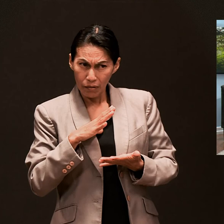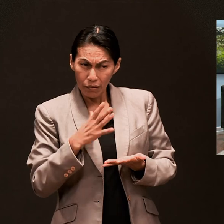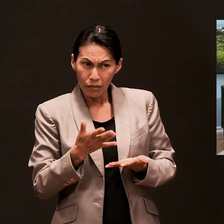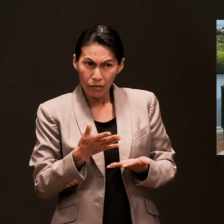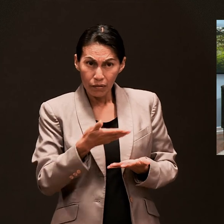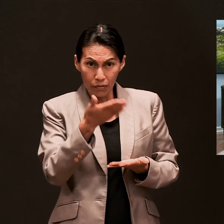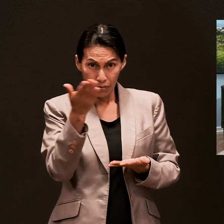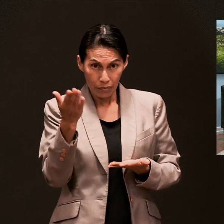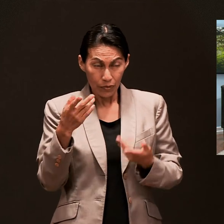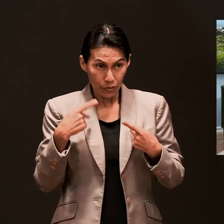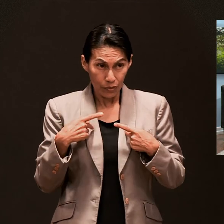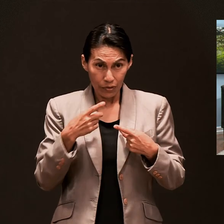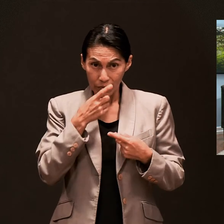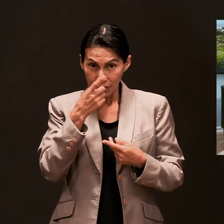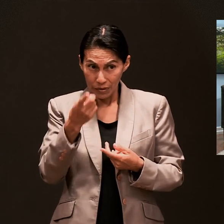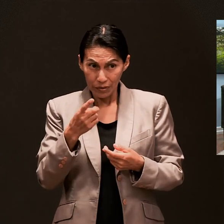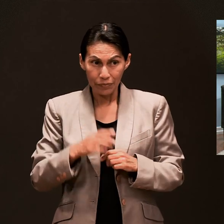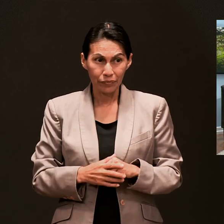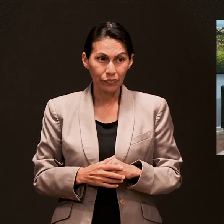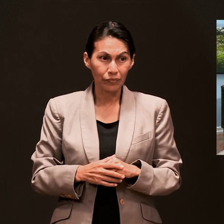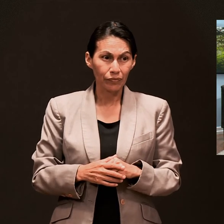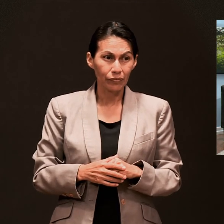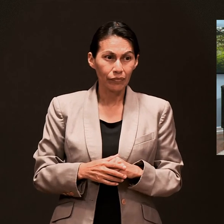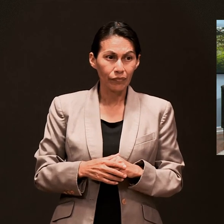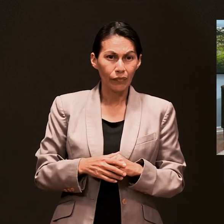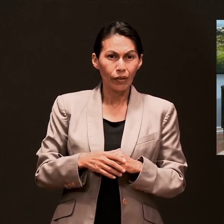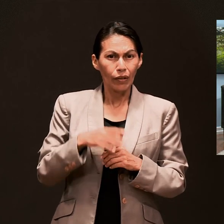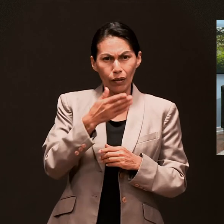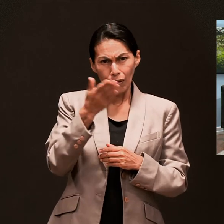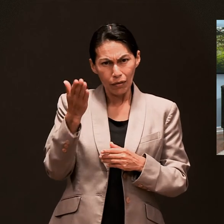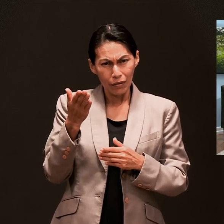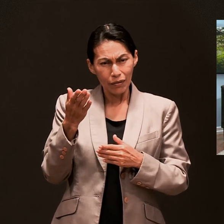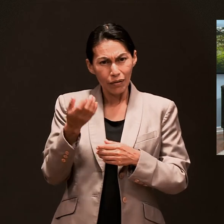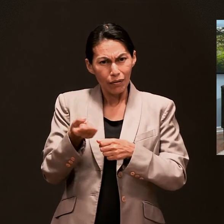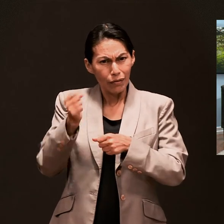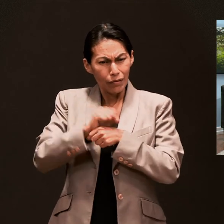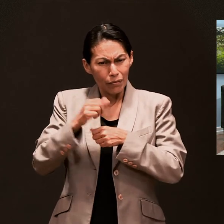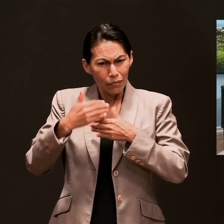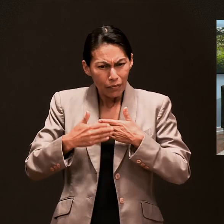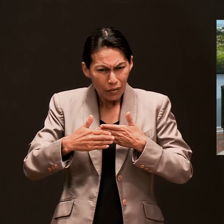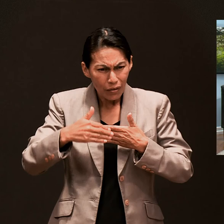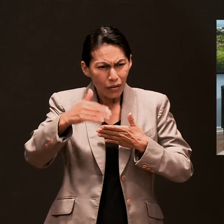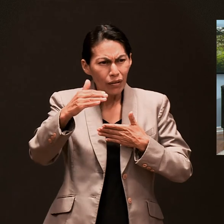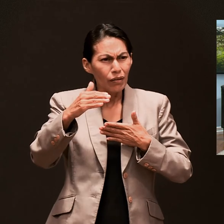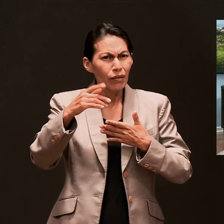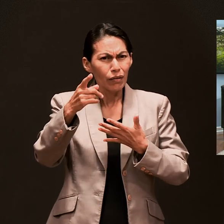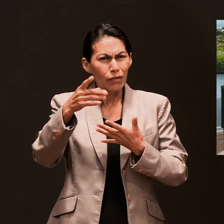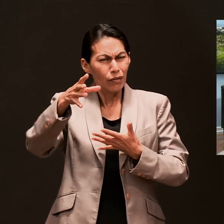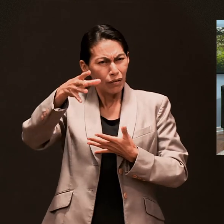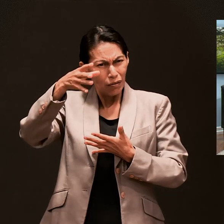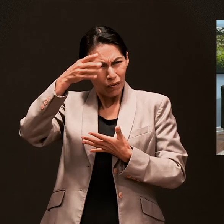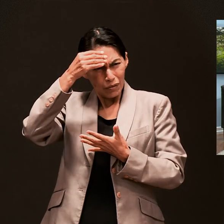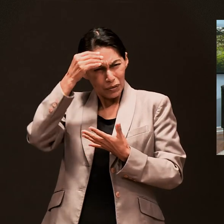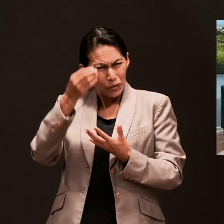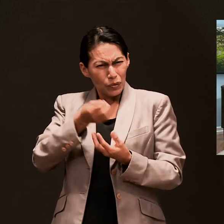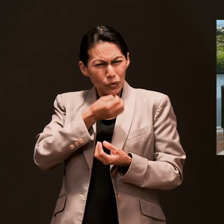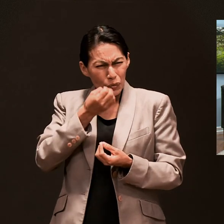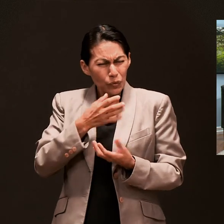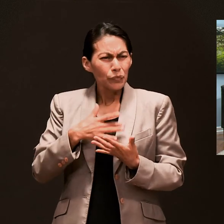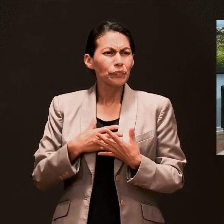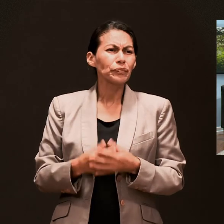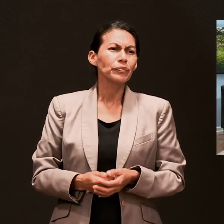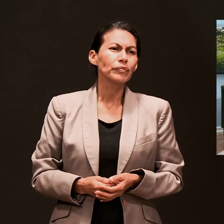Dios Tú tienes alguna promesa que quisieras compartir a todos y que durante la semana